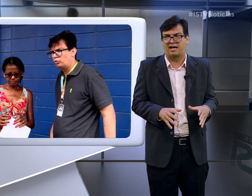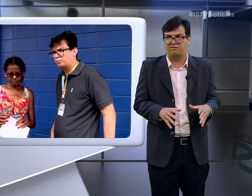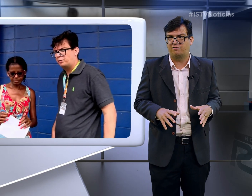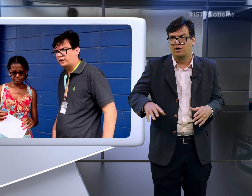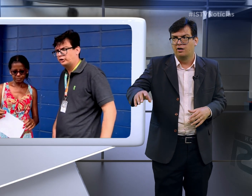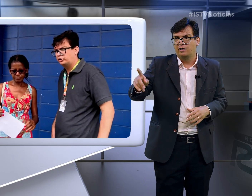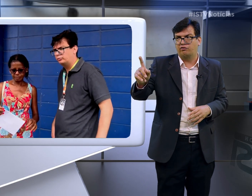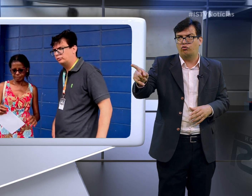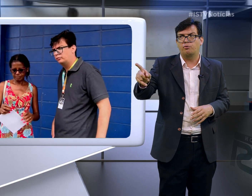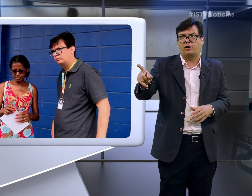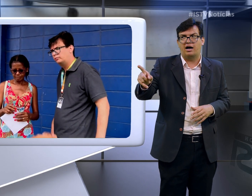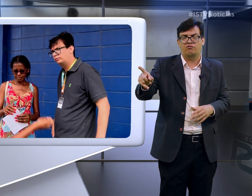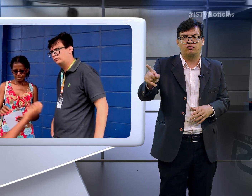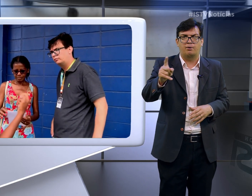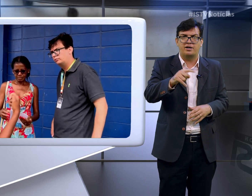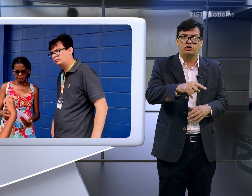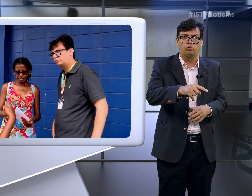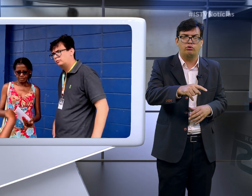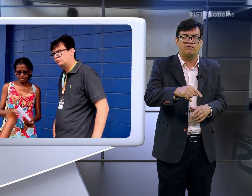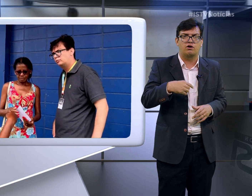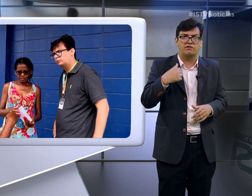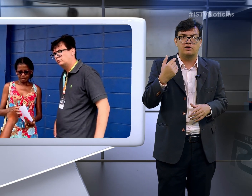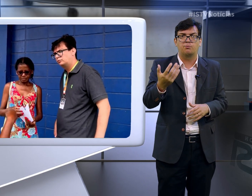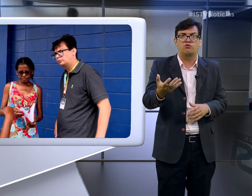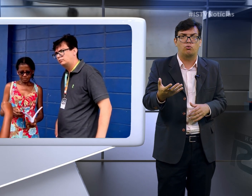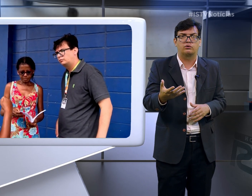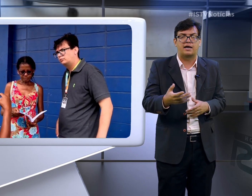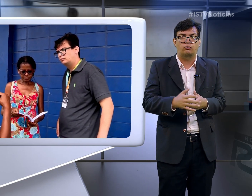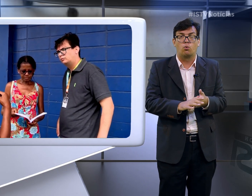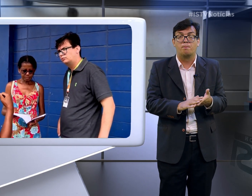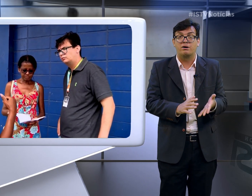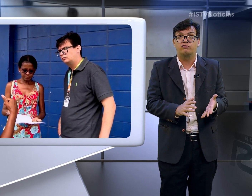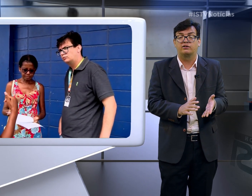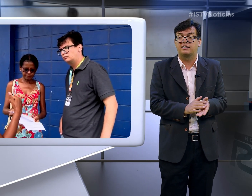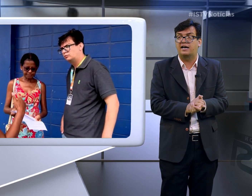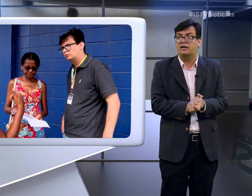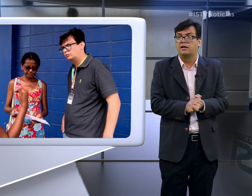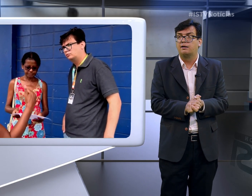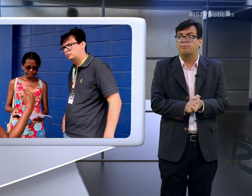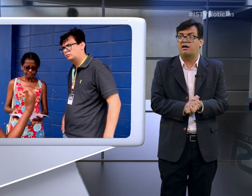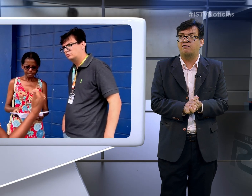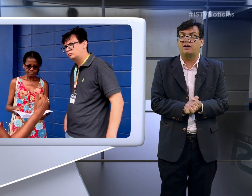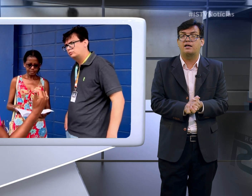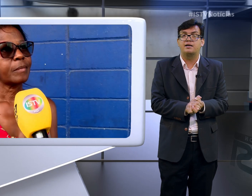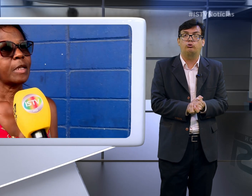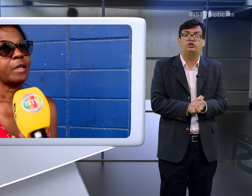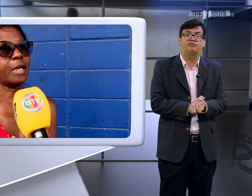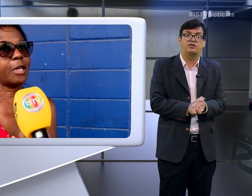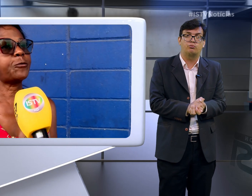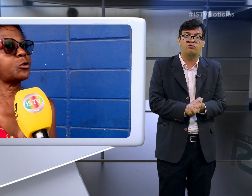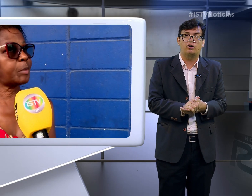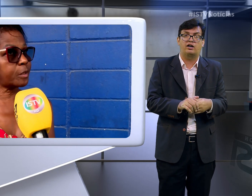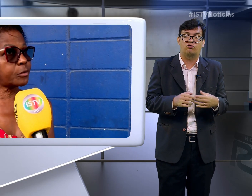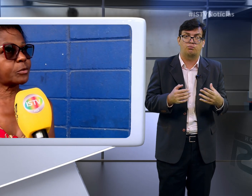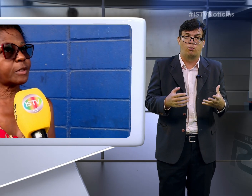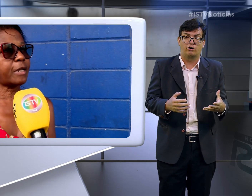dívidas. E sobre o caso da Dona Maria de Lourdes, nós entramos em contato com o Banco Santander, mas ainda não tivemos